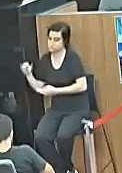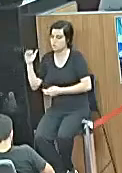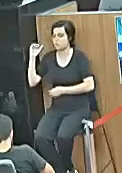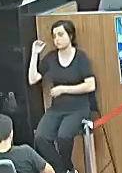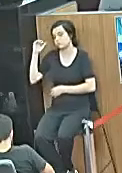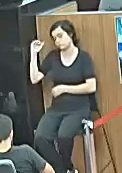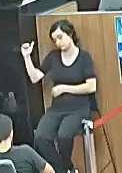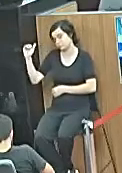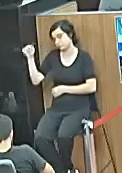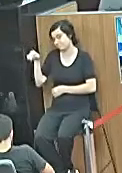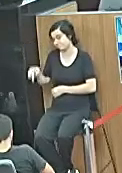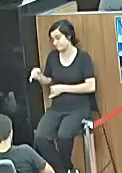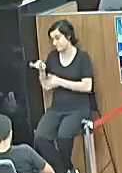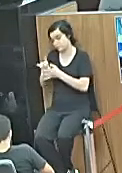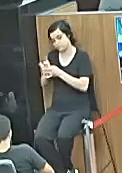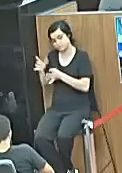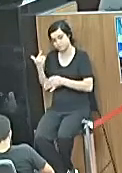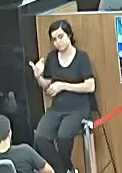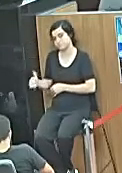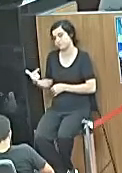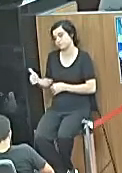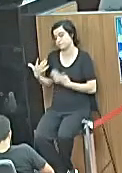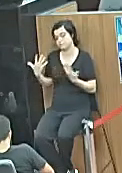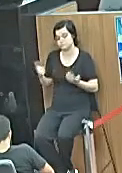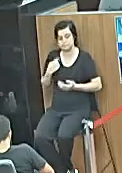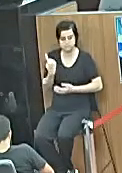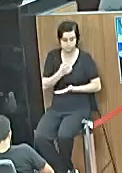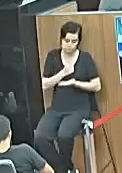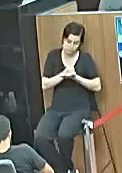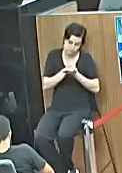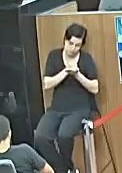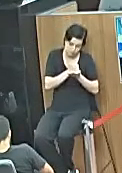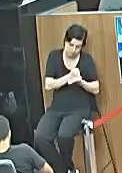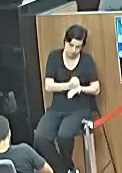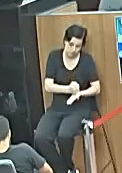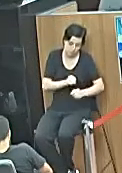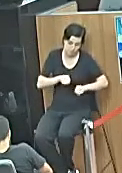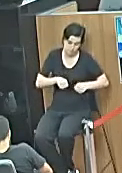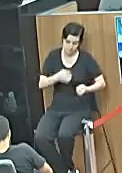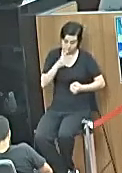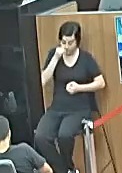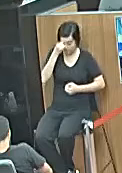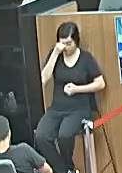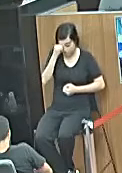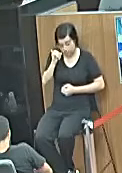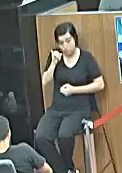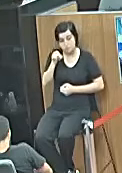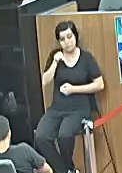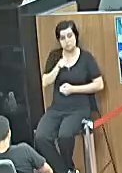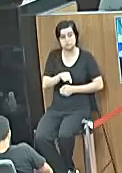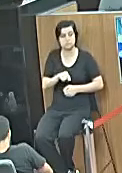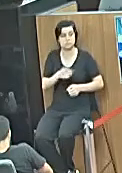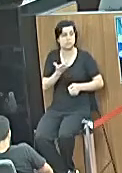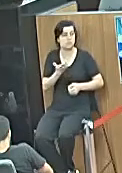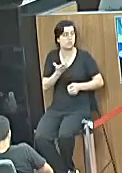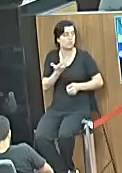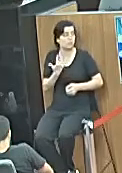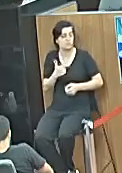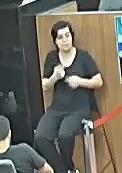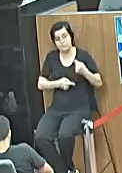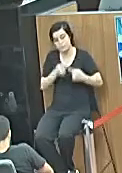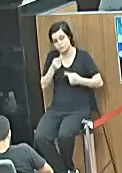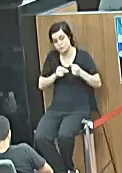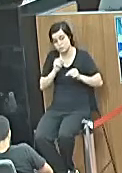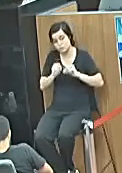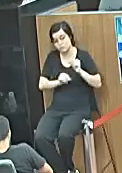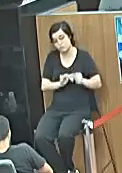privação de liberdade a gente contribui para a prevenção e contribui também aí pra que a gente não caia nessa política de encarceramento